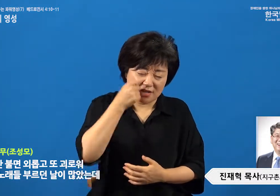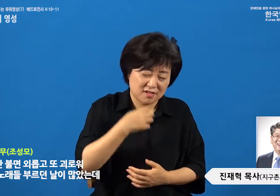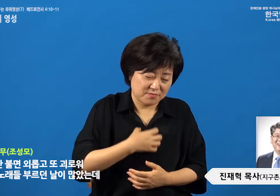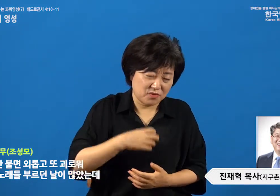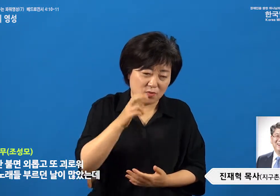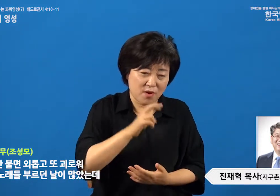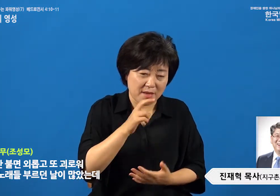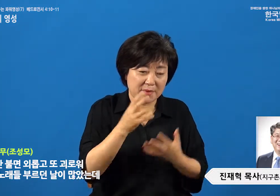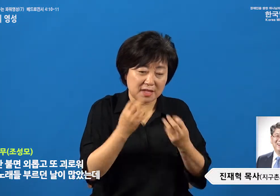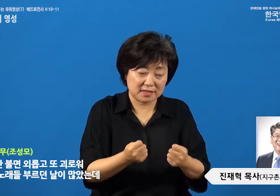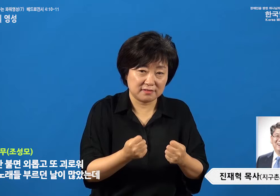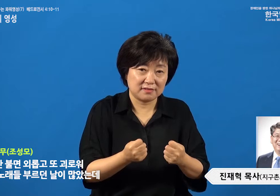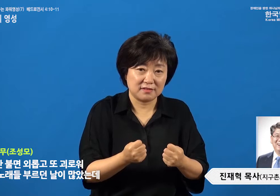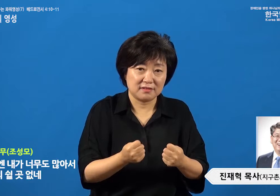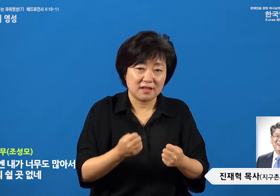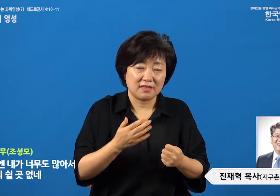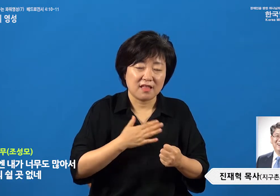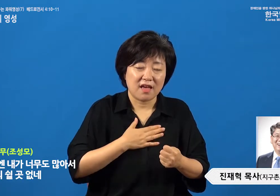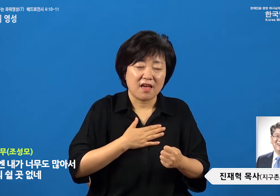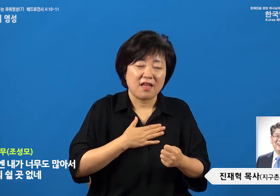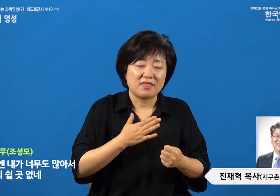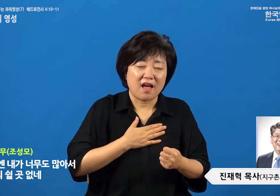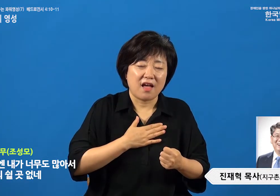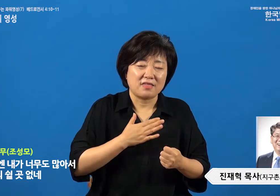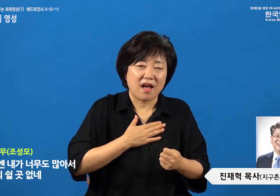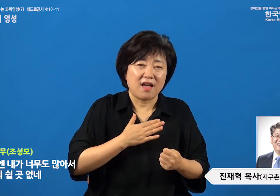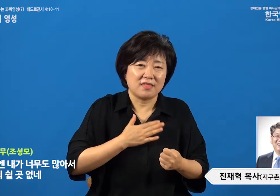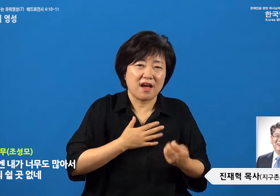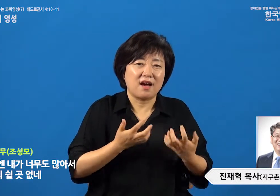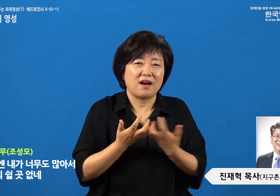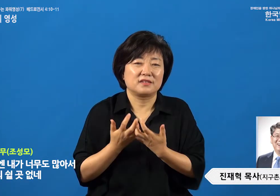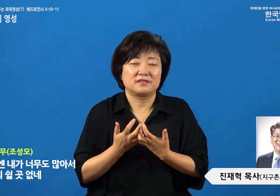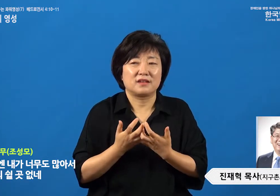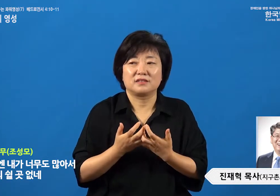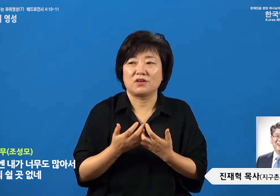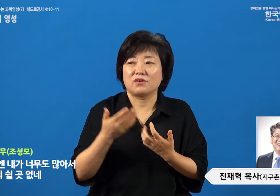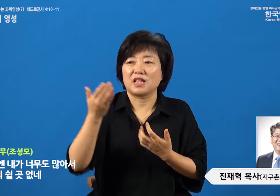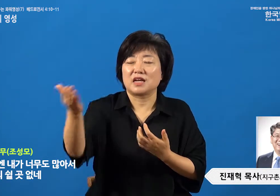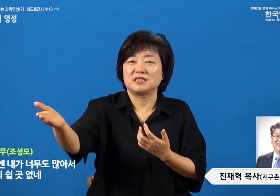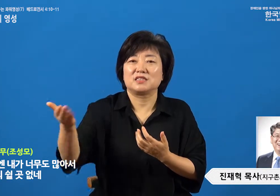내가 너무도 많아 당신의 쉴 곳 없네.